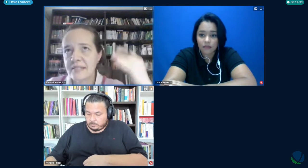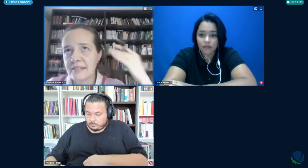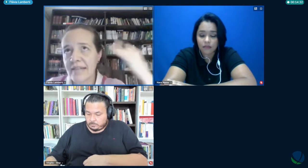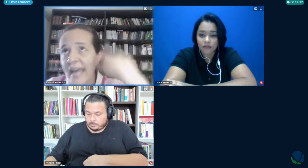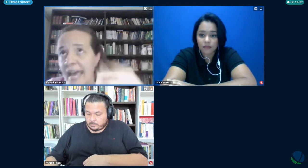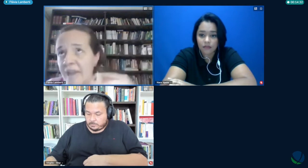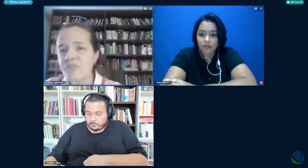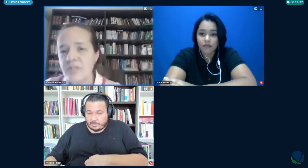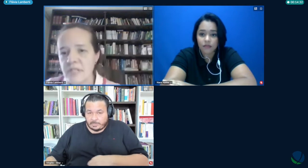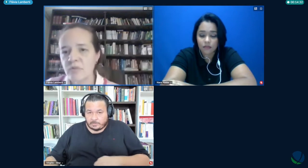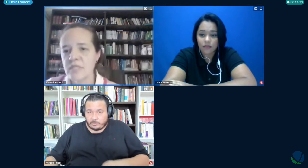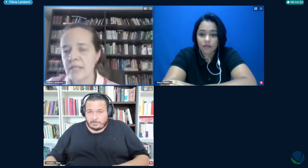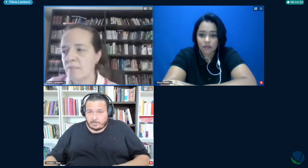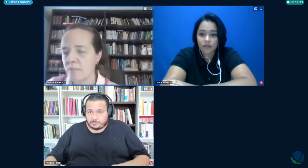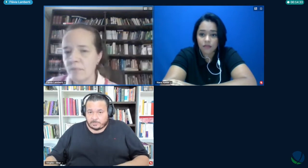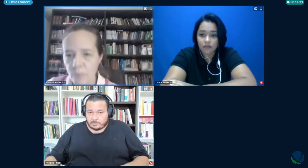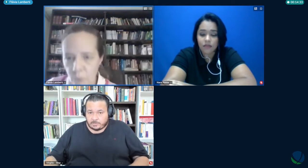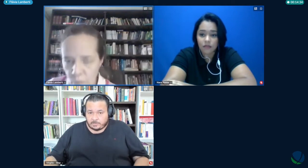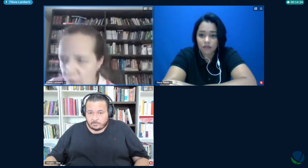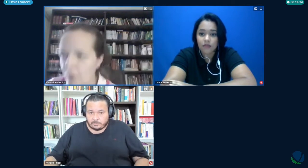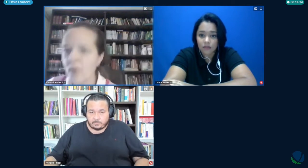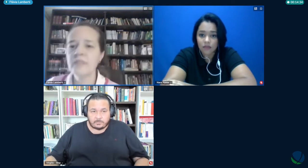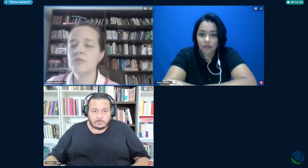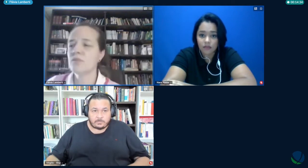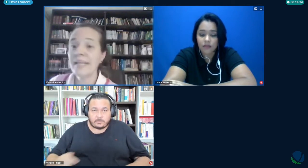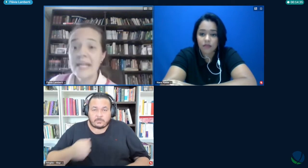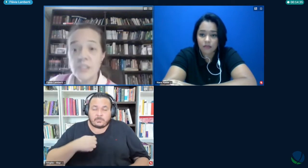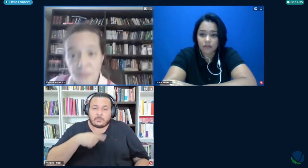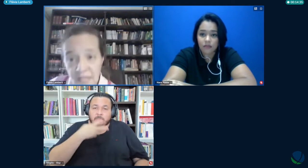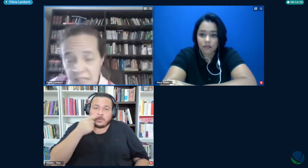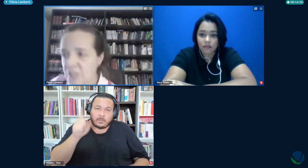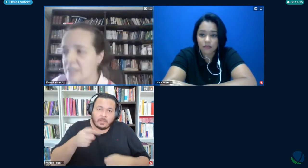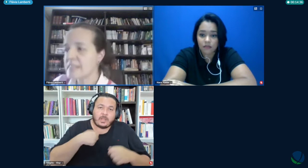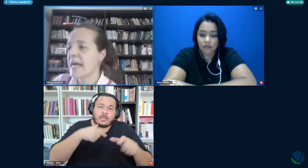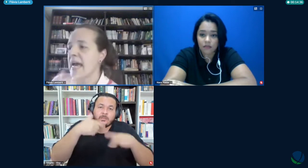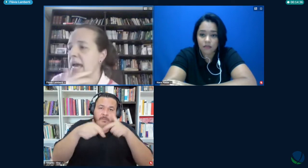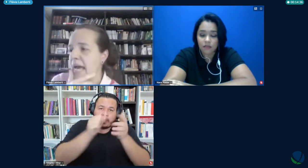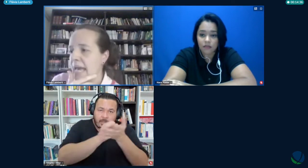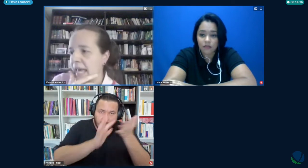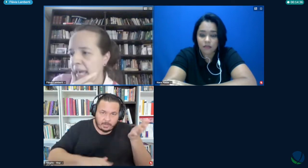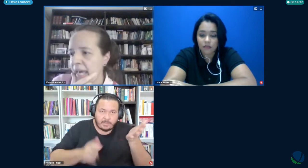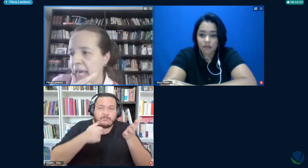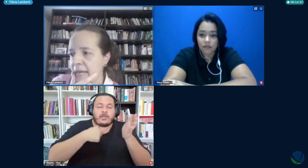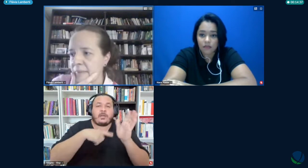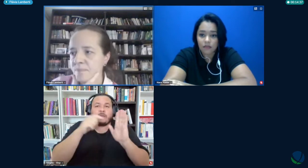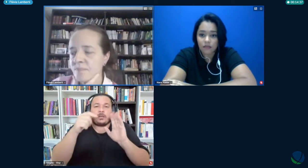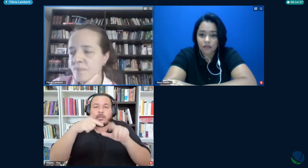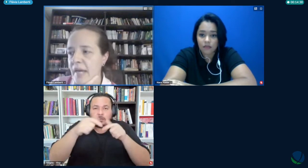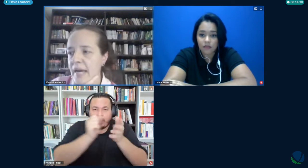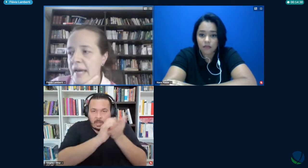das tarefas que você propôs, não é? Das fichas.